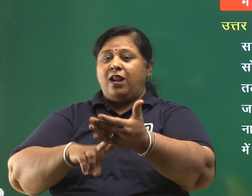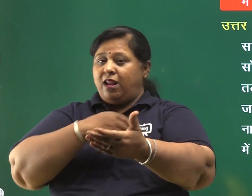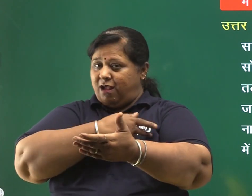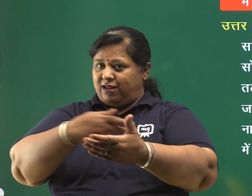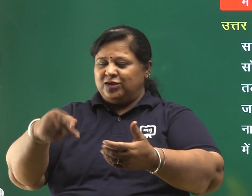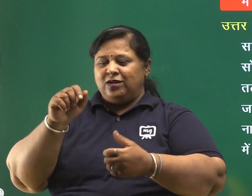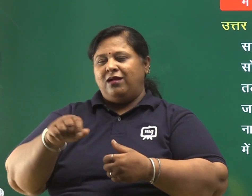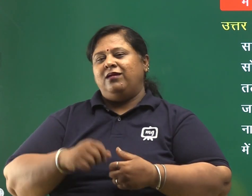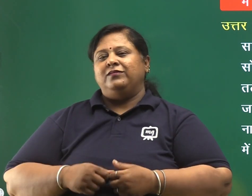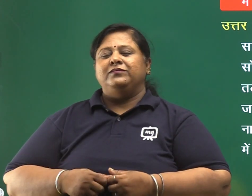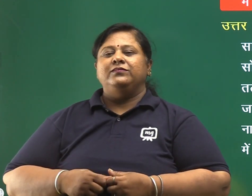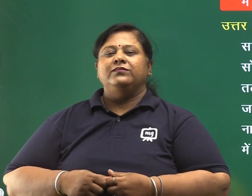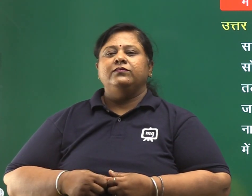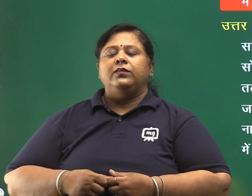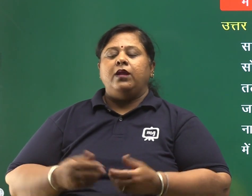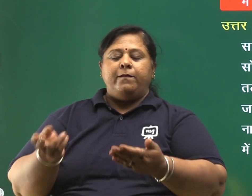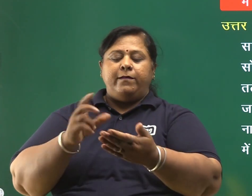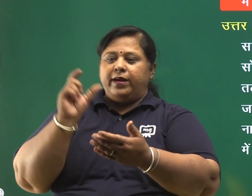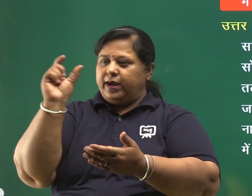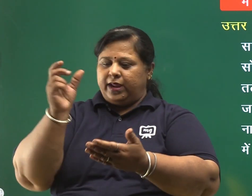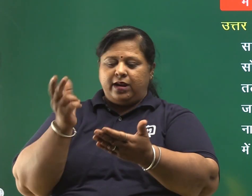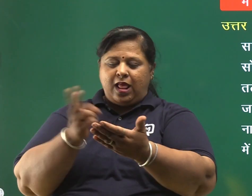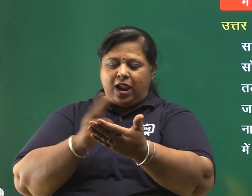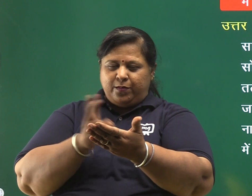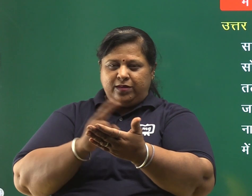नागराजन का टिकट एल्बम